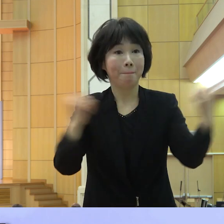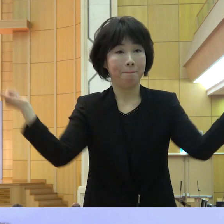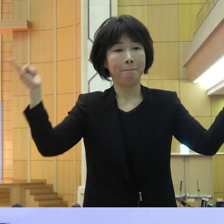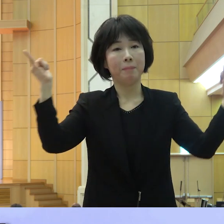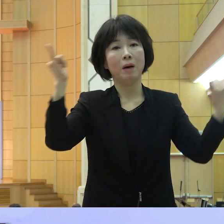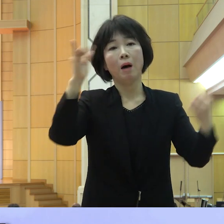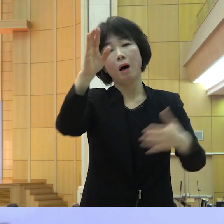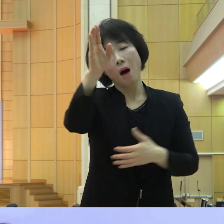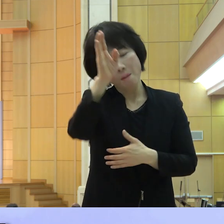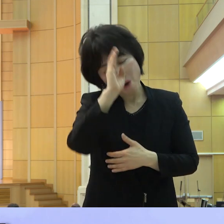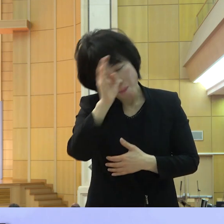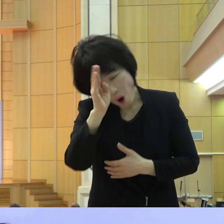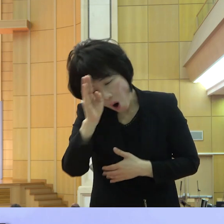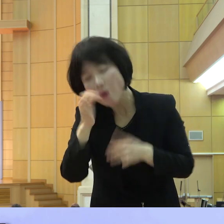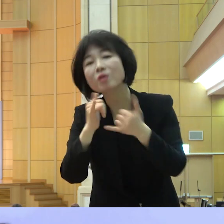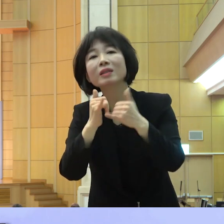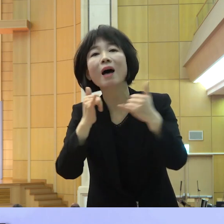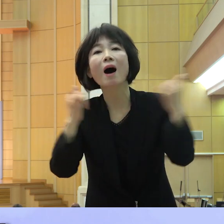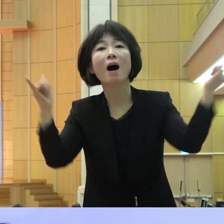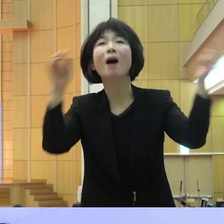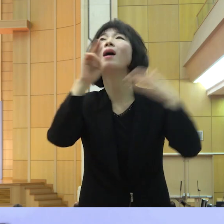가난한 자 병든